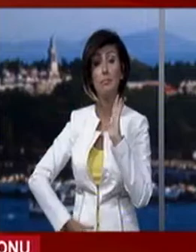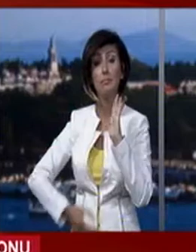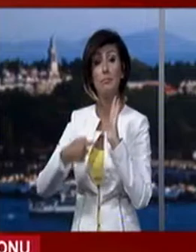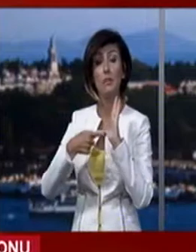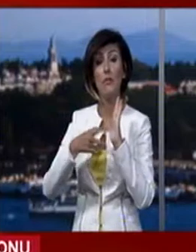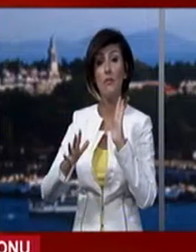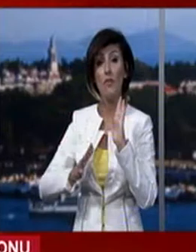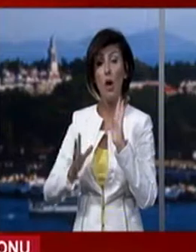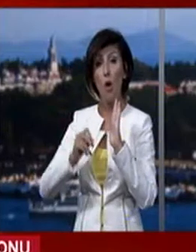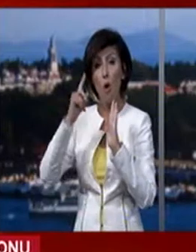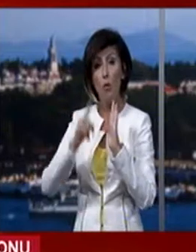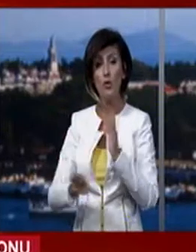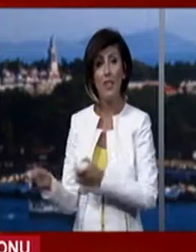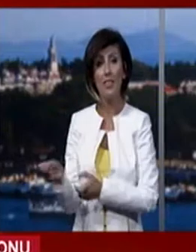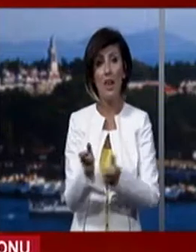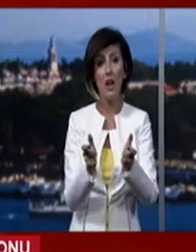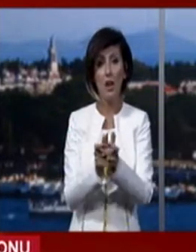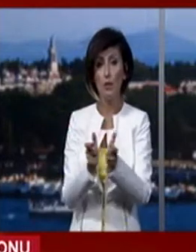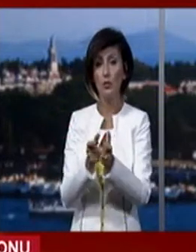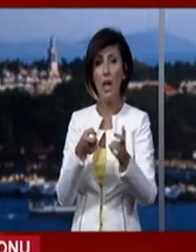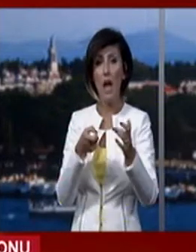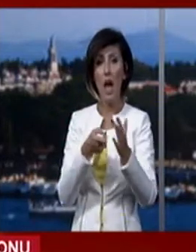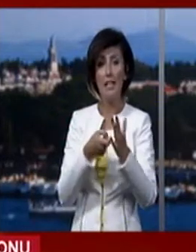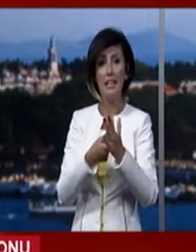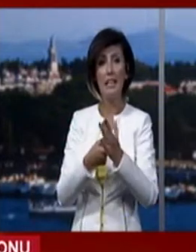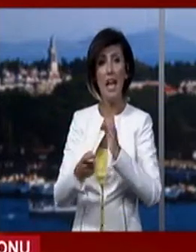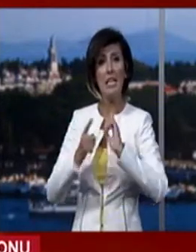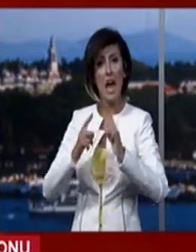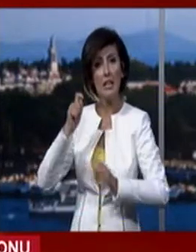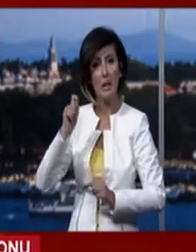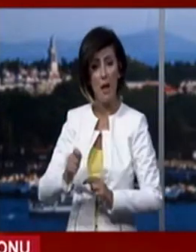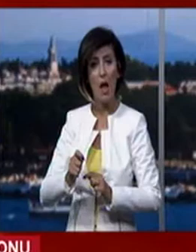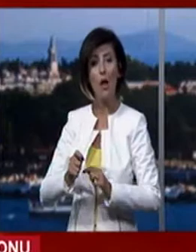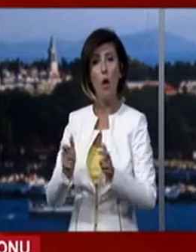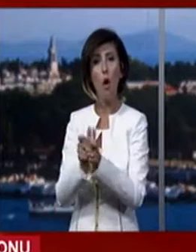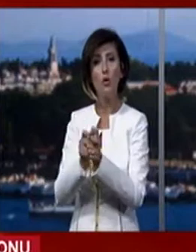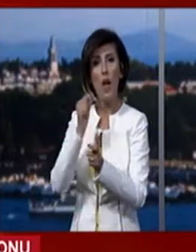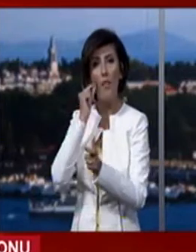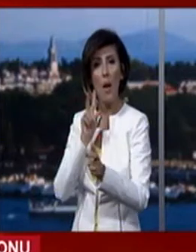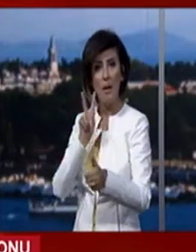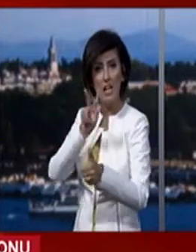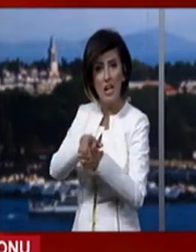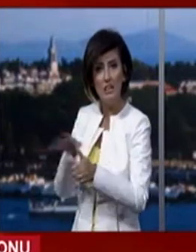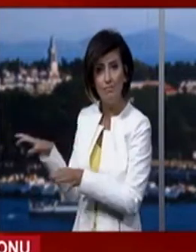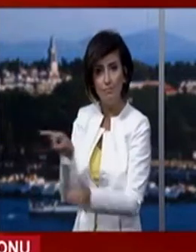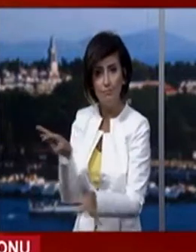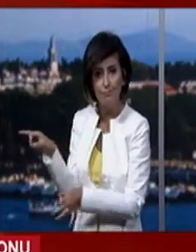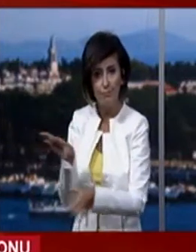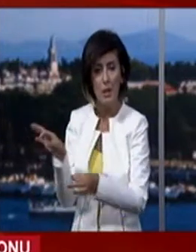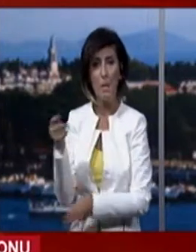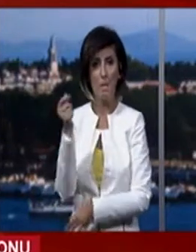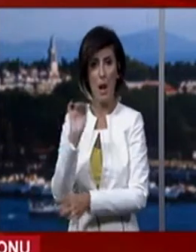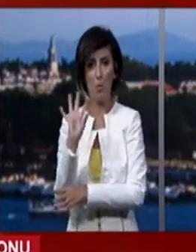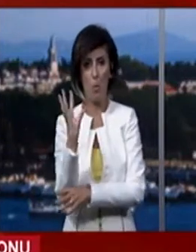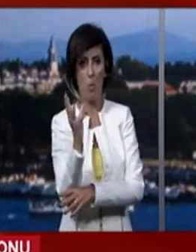şöyleydi. Öncelikle terör örgütü adına yargılama yapmak, örgütü adam kazandırmak ve para toplamak